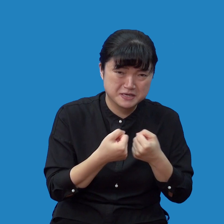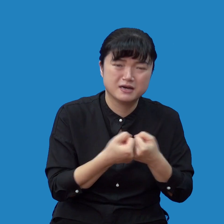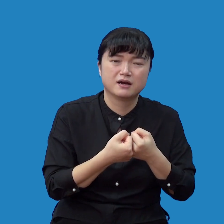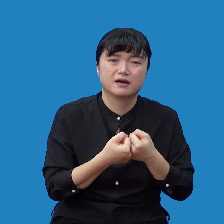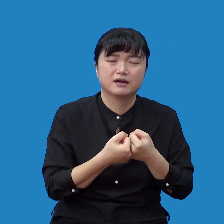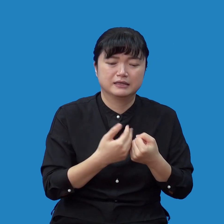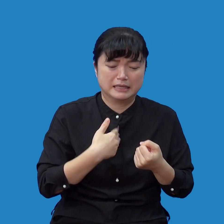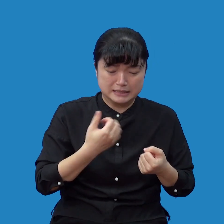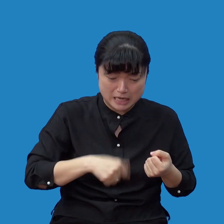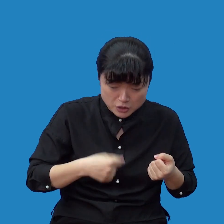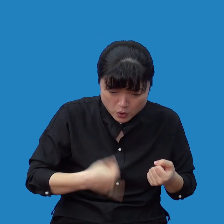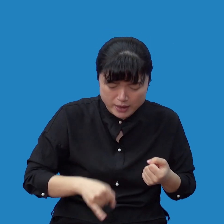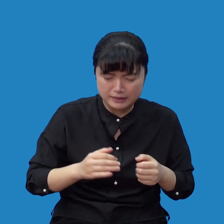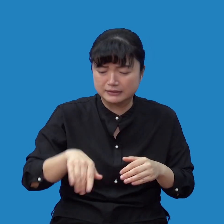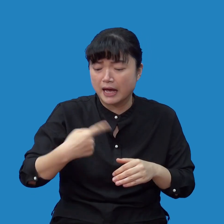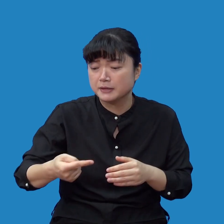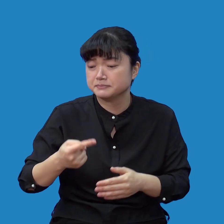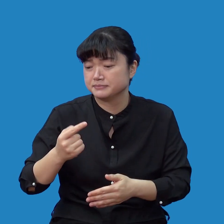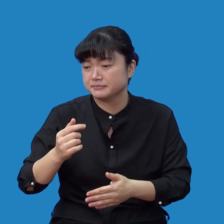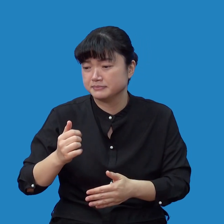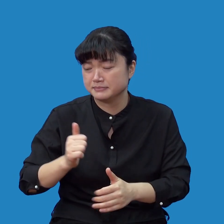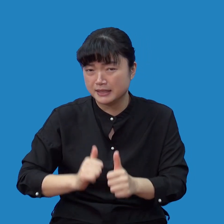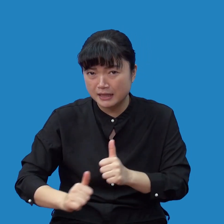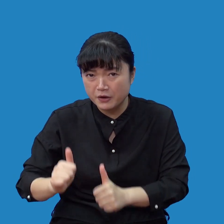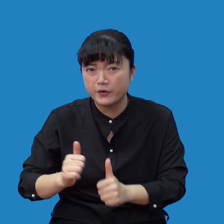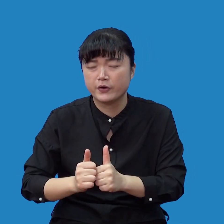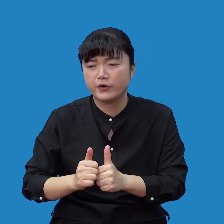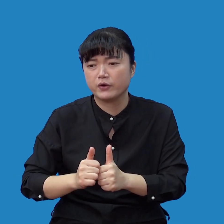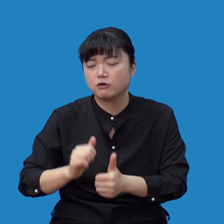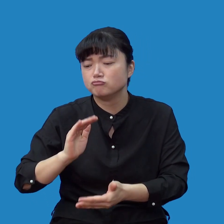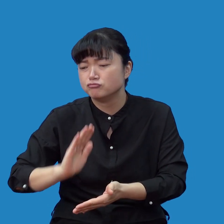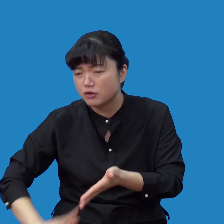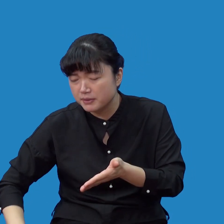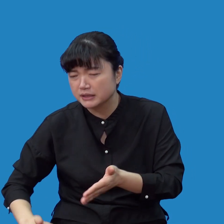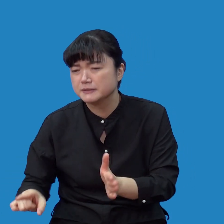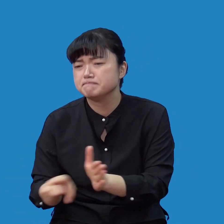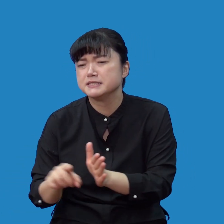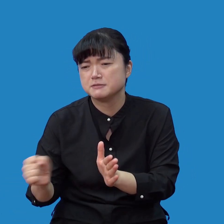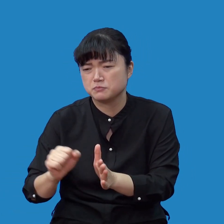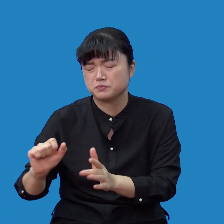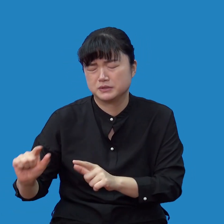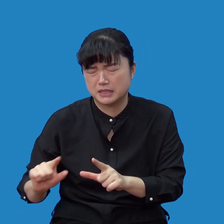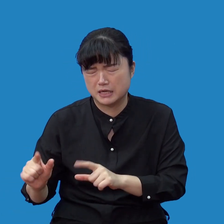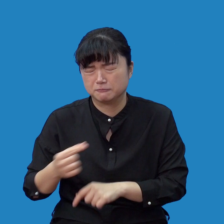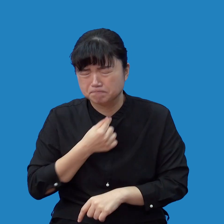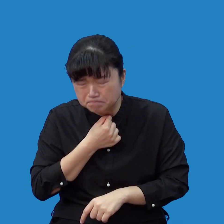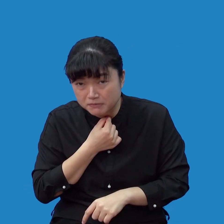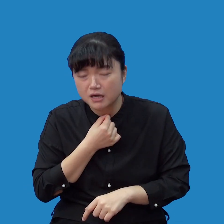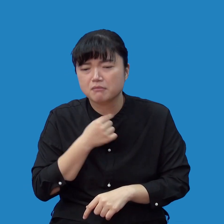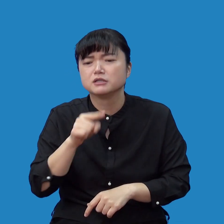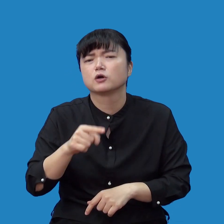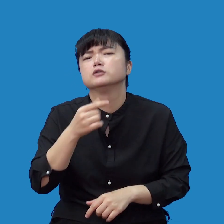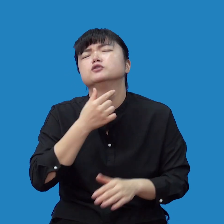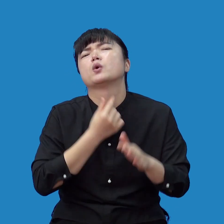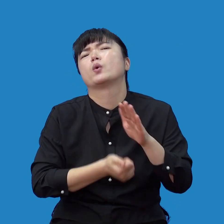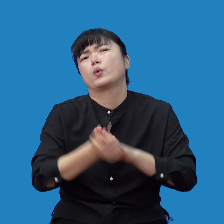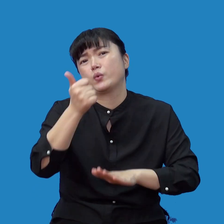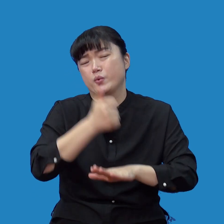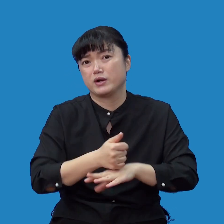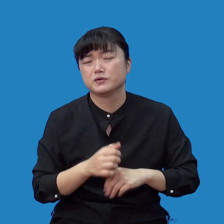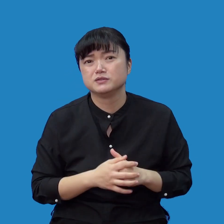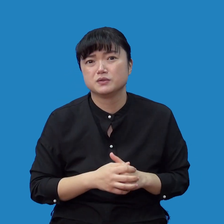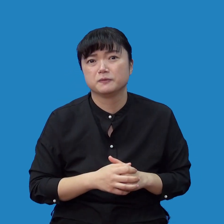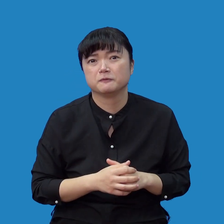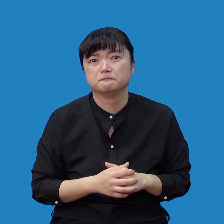우리 다음 세대가 똑같이 물려받아서 그 믿음으로 싸우고 있다면 그게 진짜 성공인 것입니다.